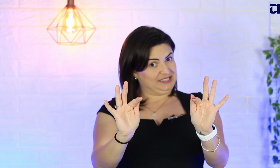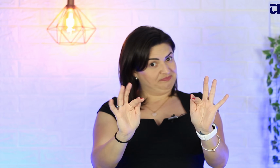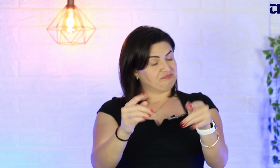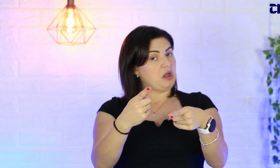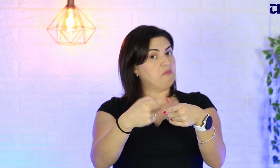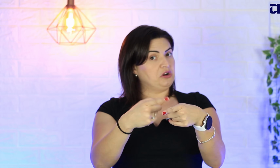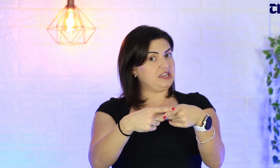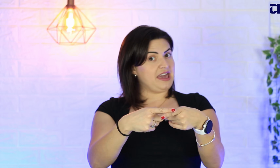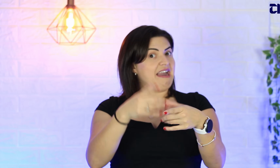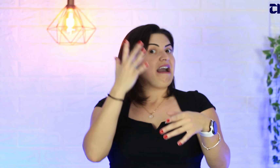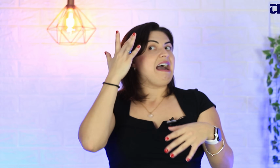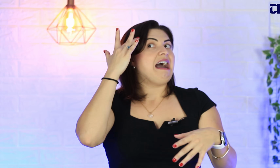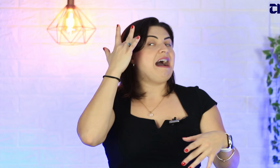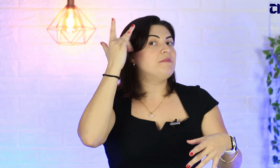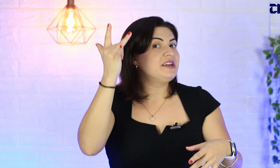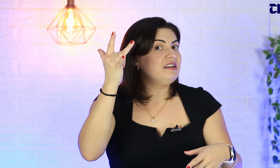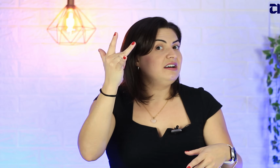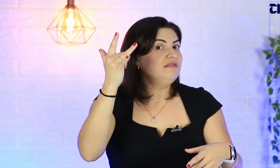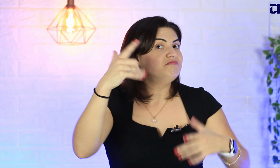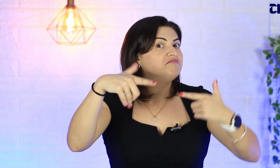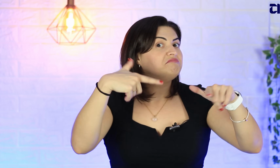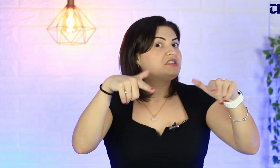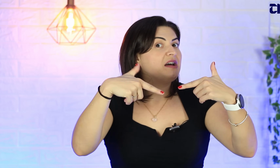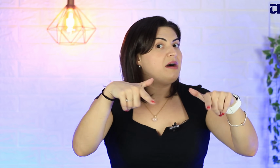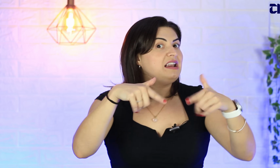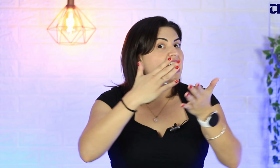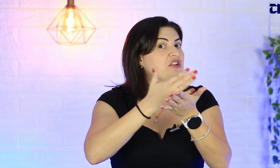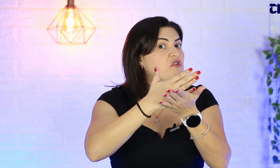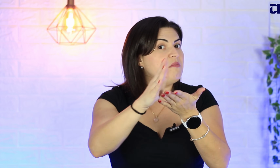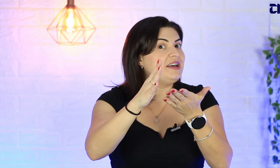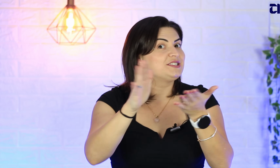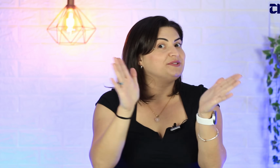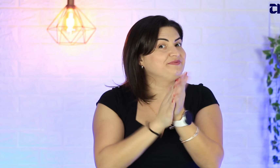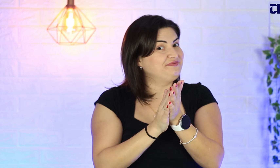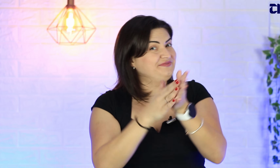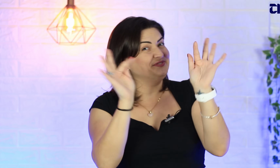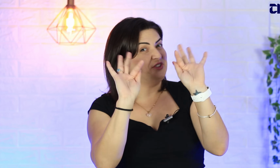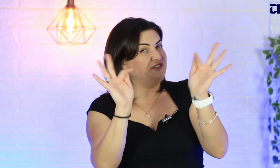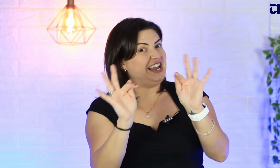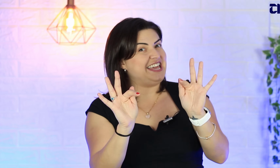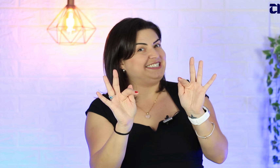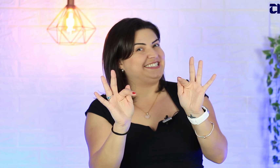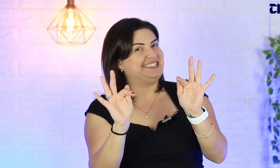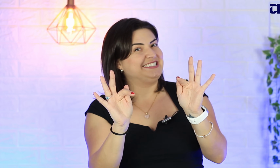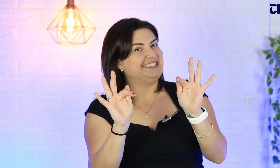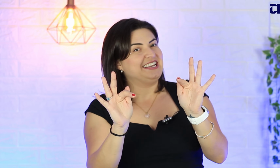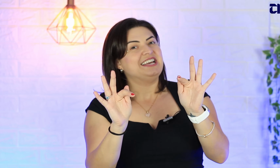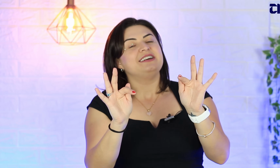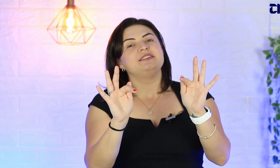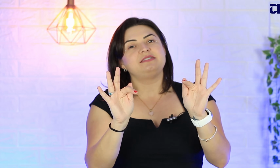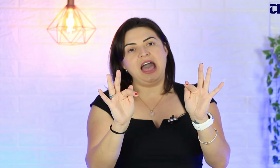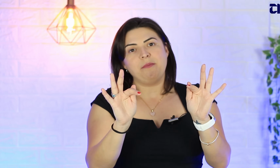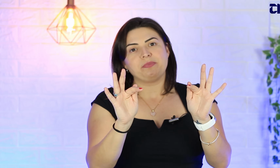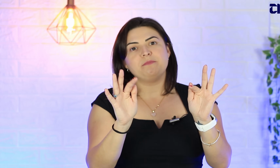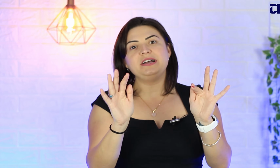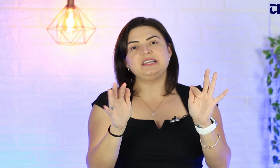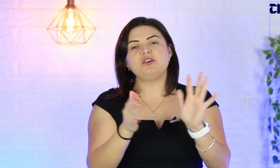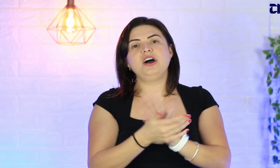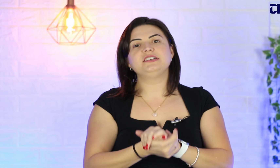porque amanhã trabalhar eu começo. Hum, estou feliz. Tá. Mas agora,